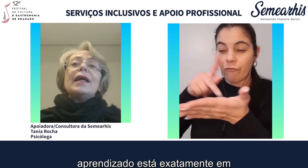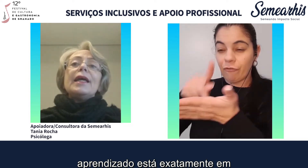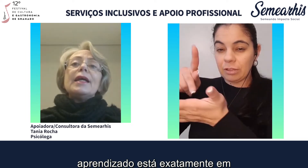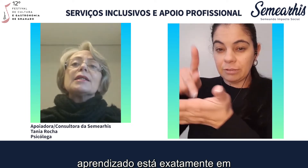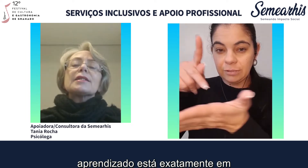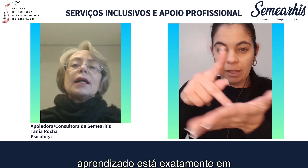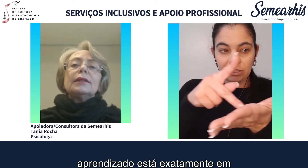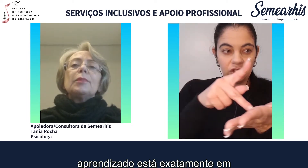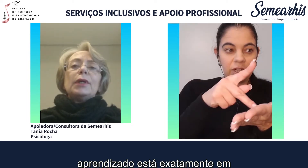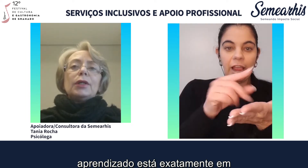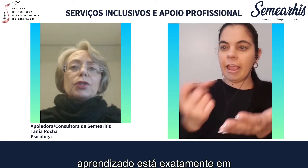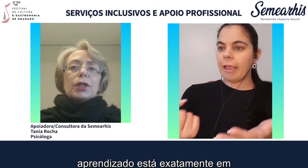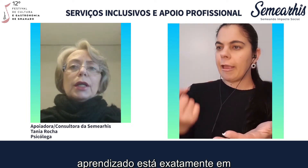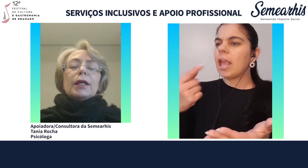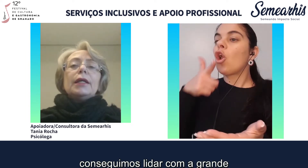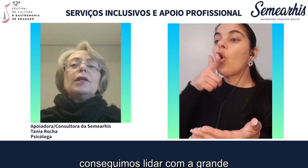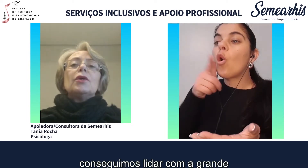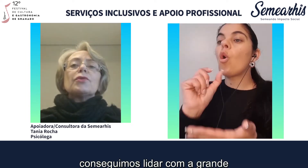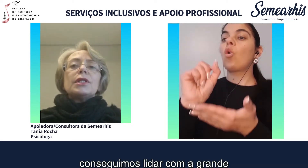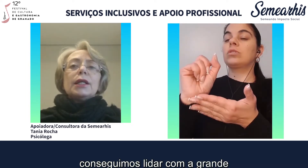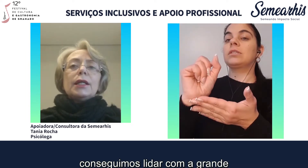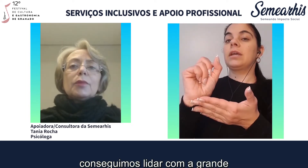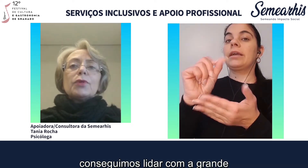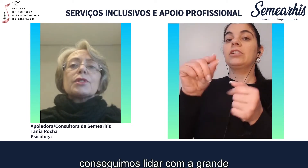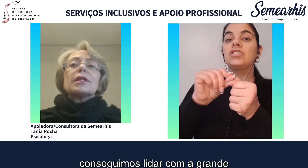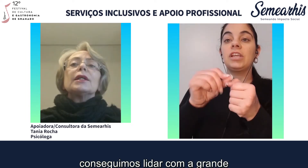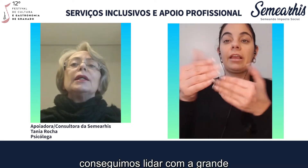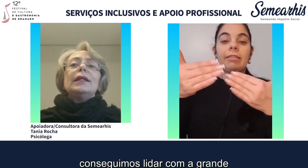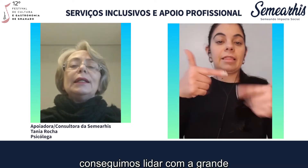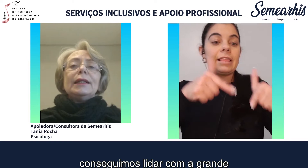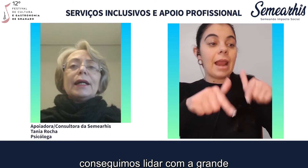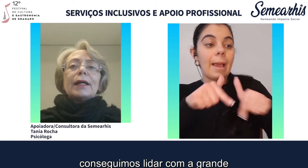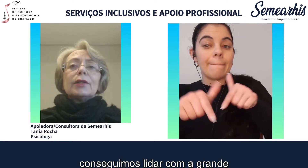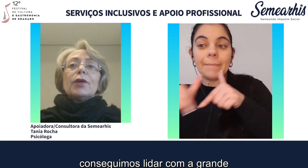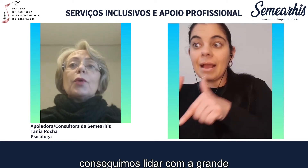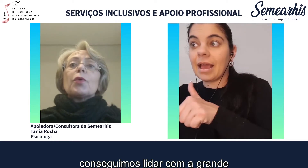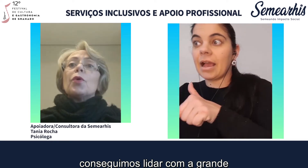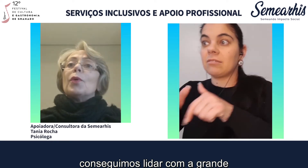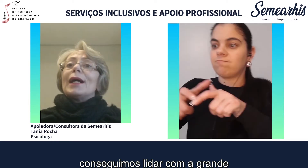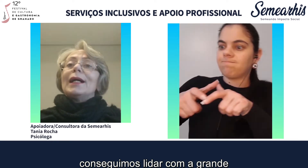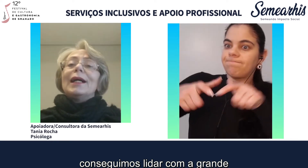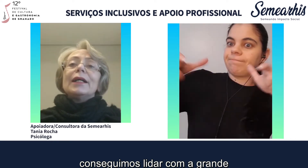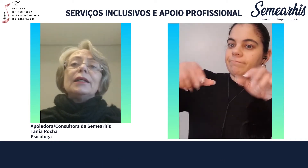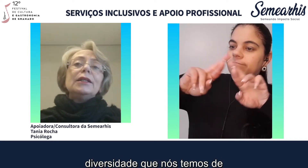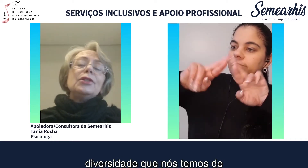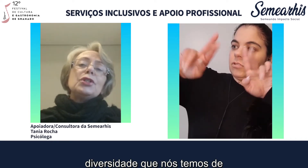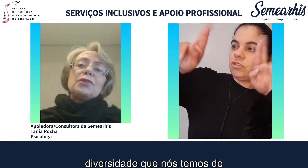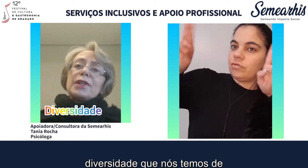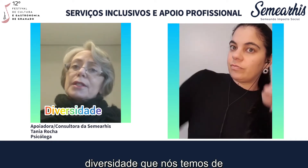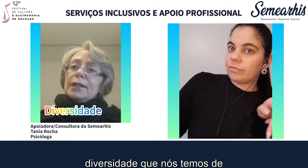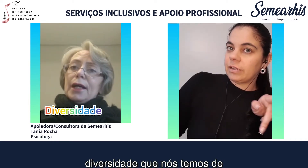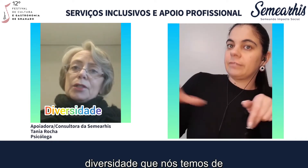está exatamente em conseguirmos lidar com a